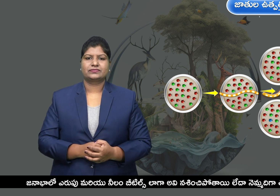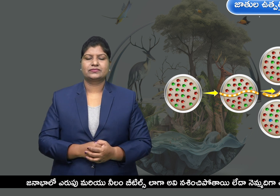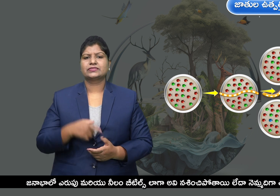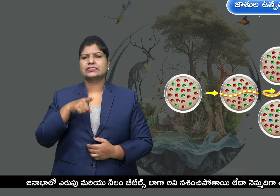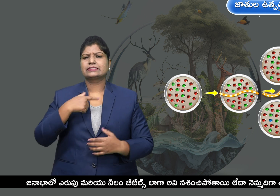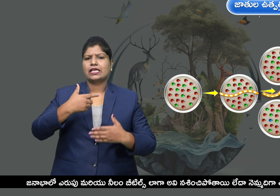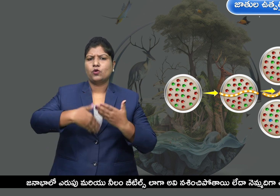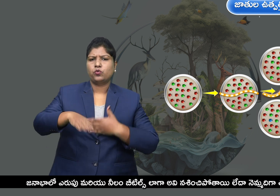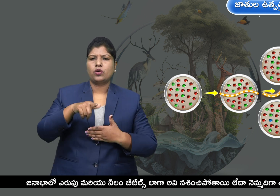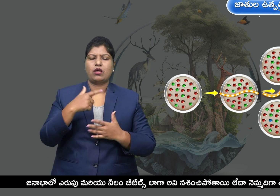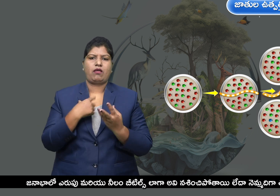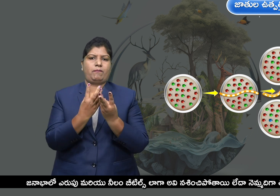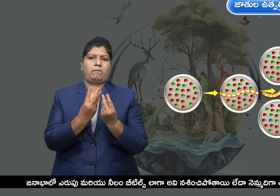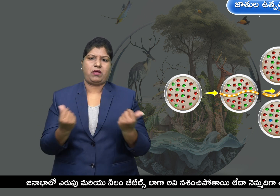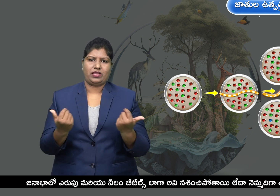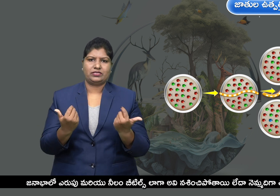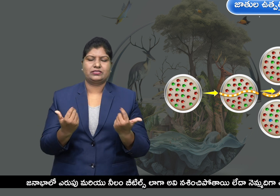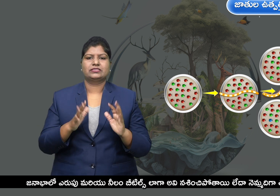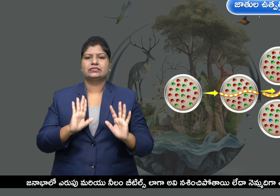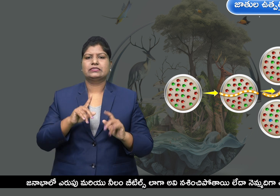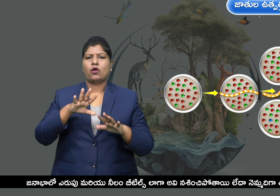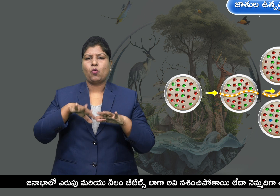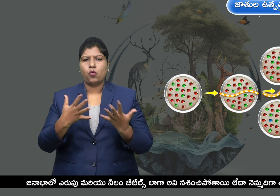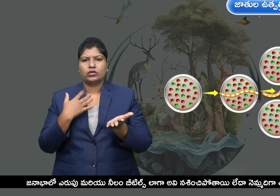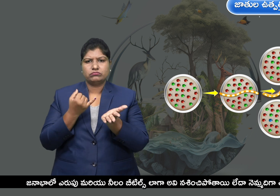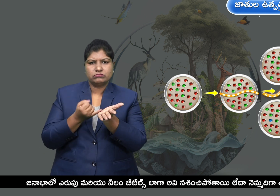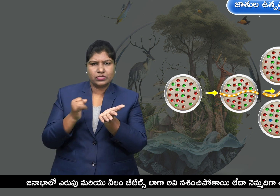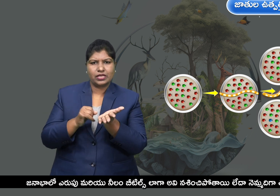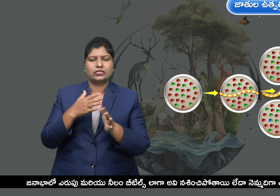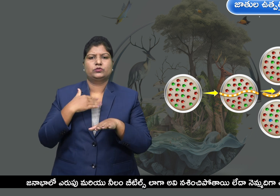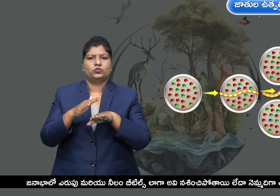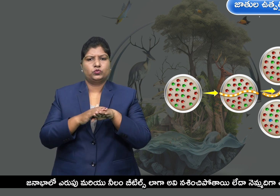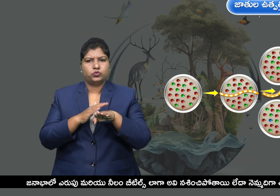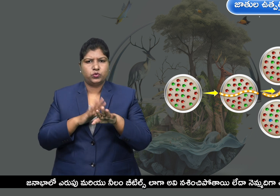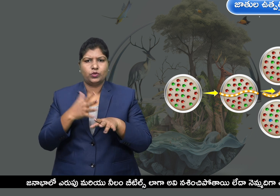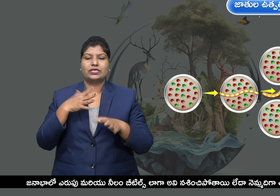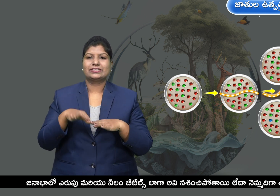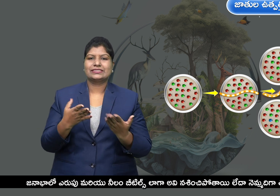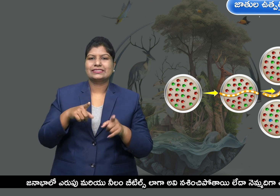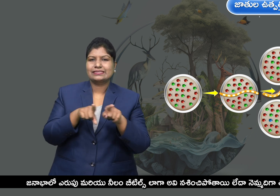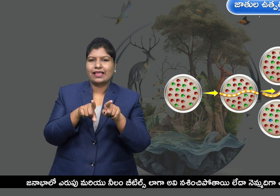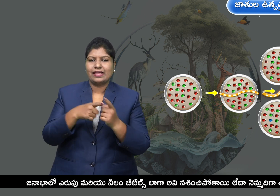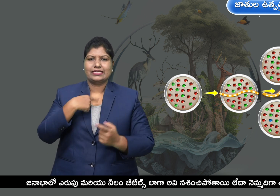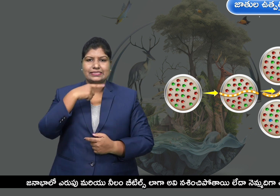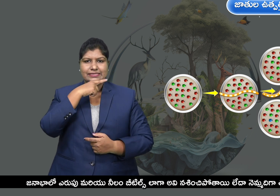జనాభాలో ఎరుపు మరియు నీలం బీటల్స్ లాగా అవి నశించిపోతాయి లేదా నెమ్మదిగా